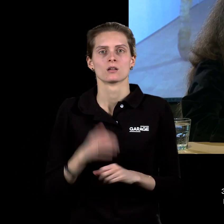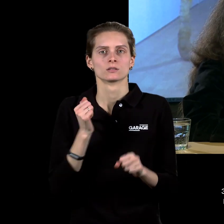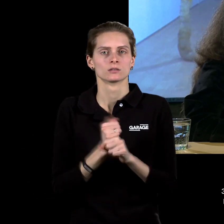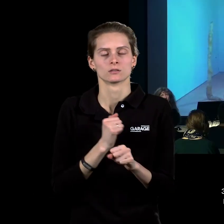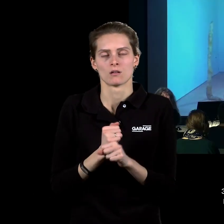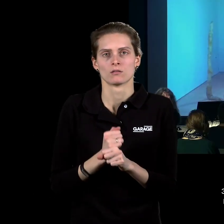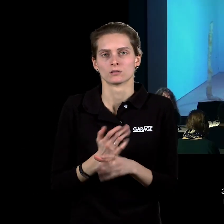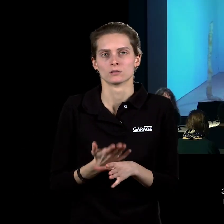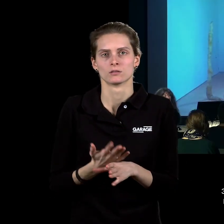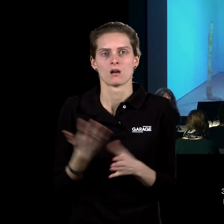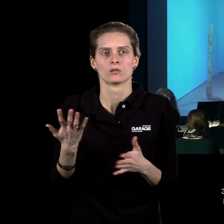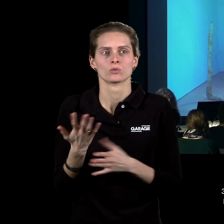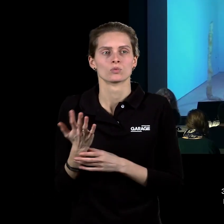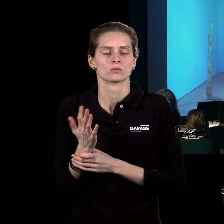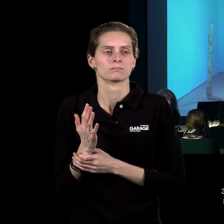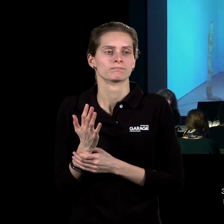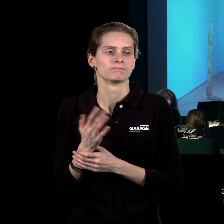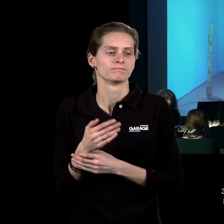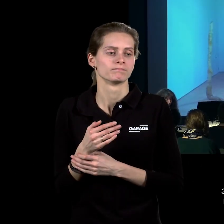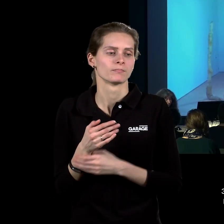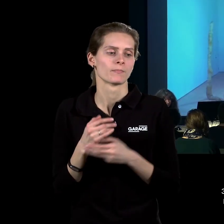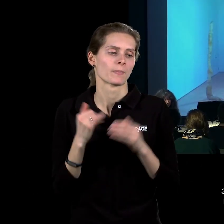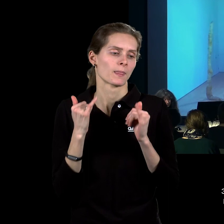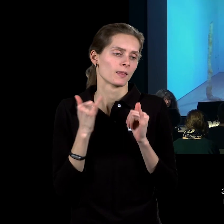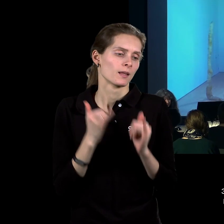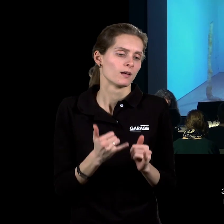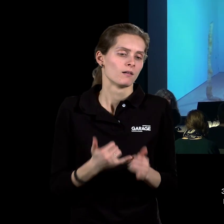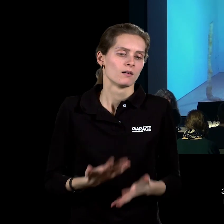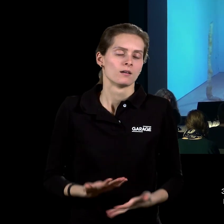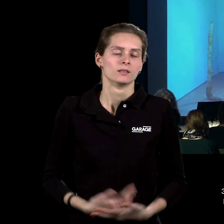созданий, которые для...